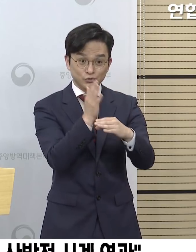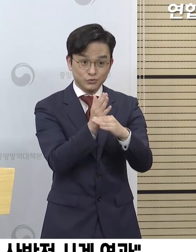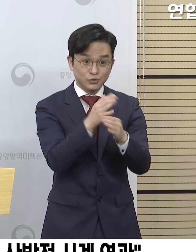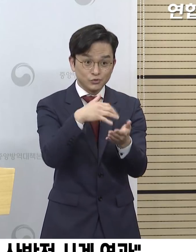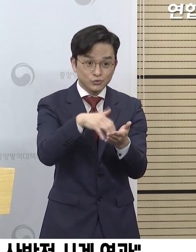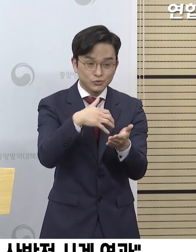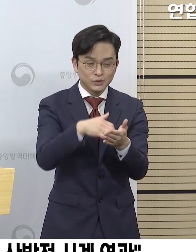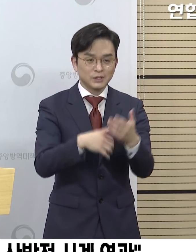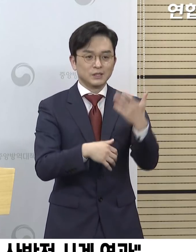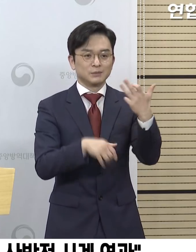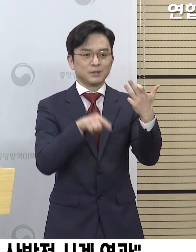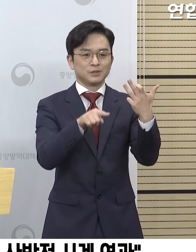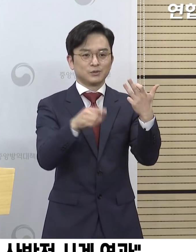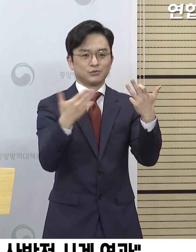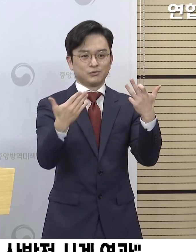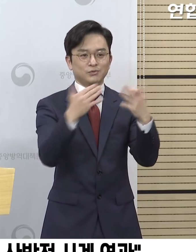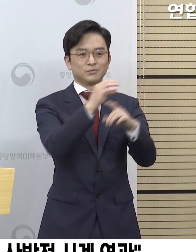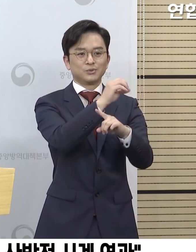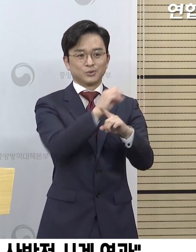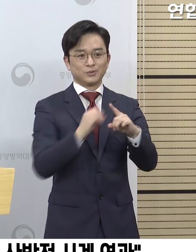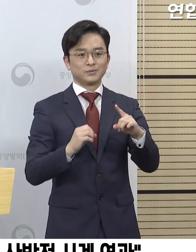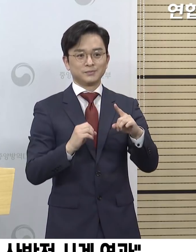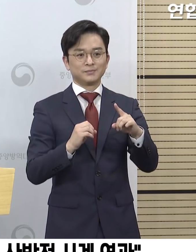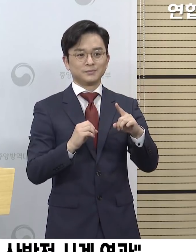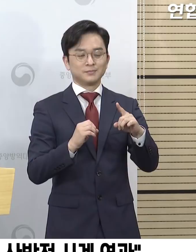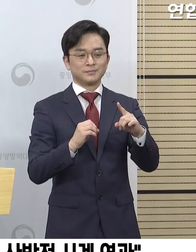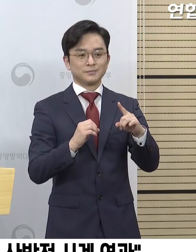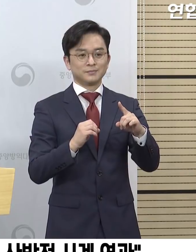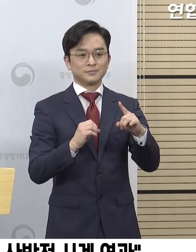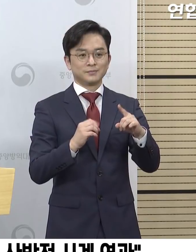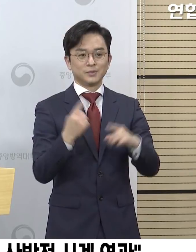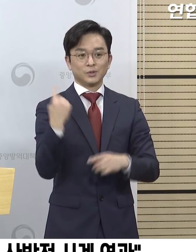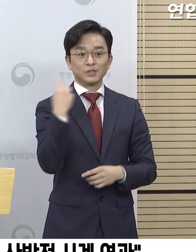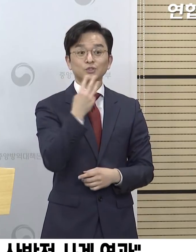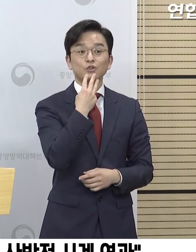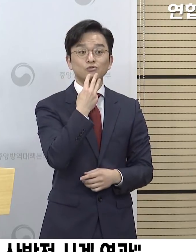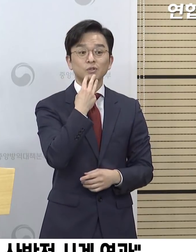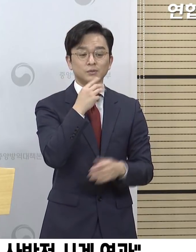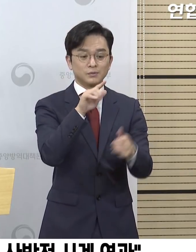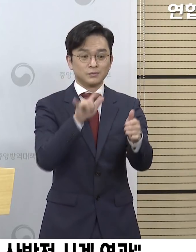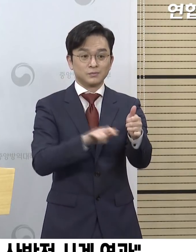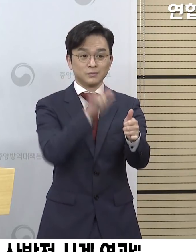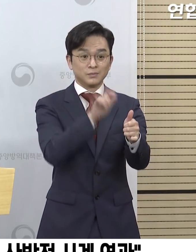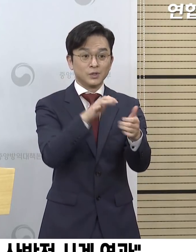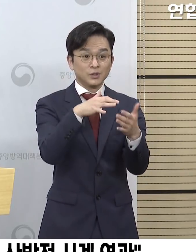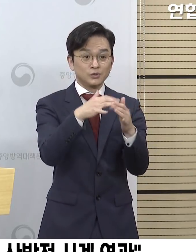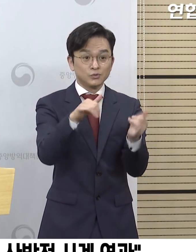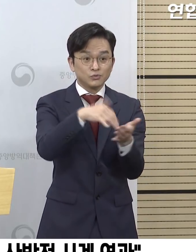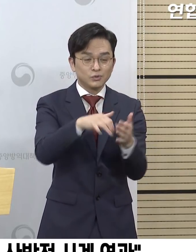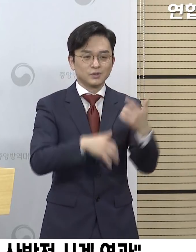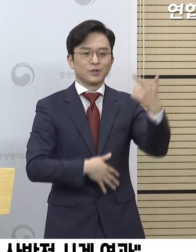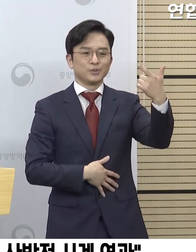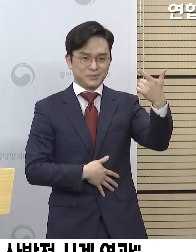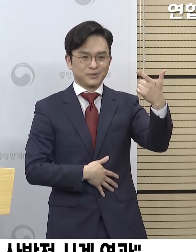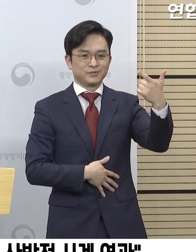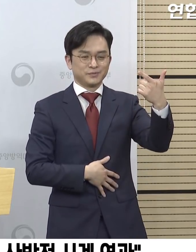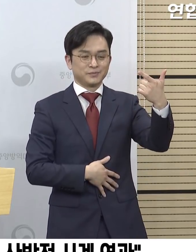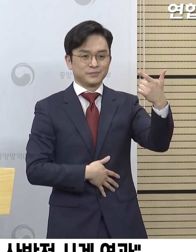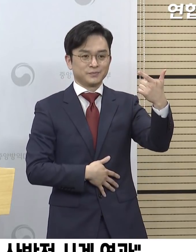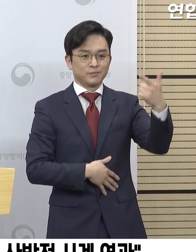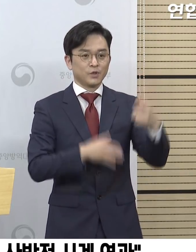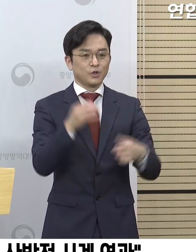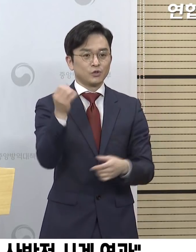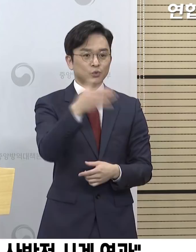약 18.9%입니다. 어제 서울 지역에서는 6명의 신규 환자가 발생하였습니다.